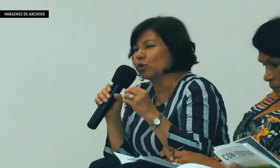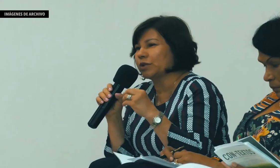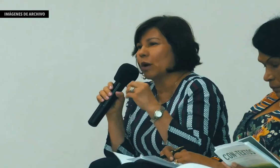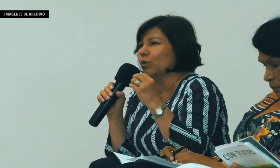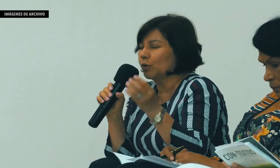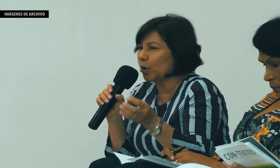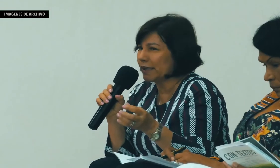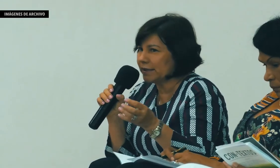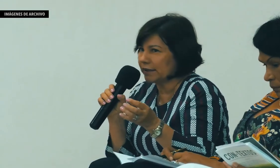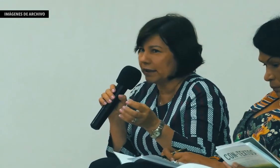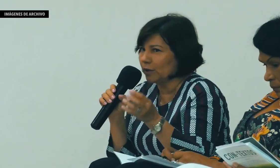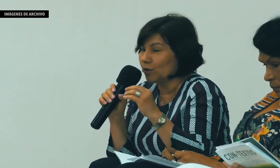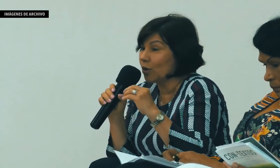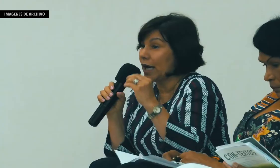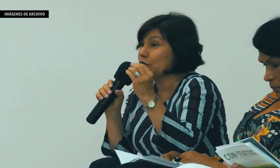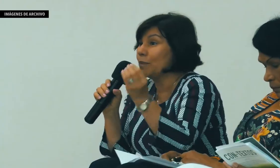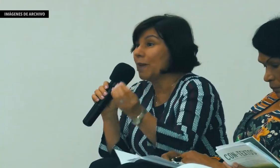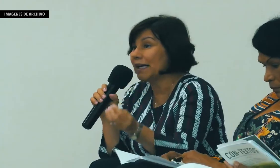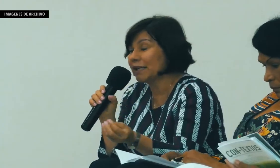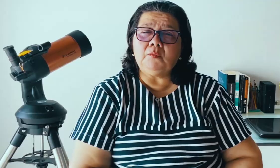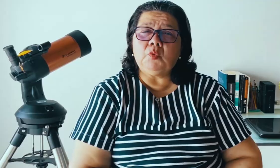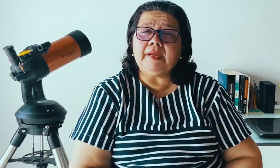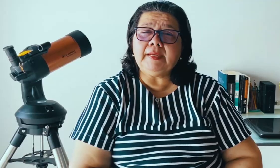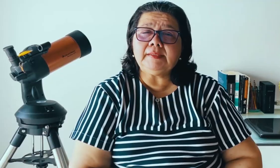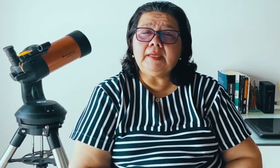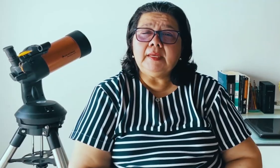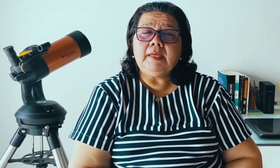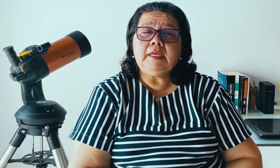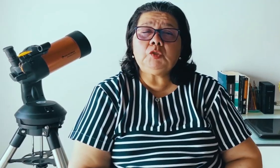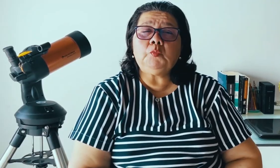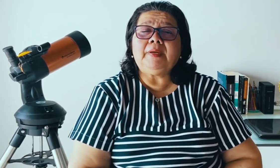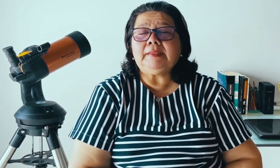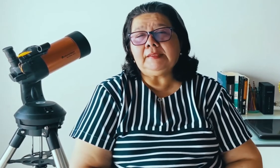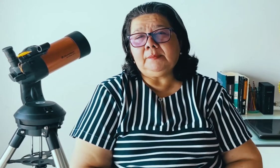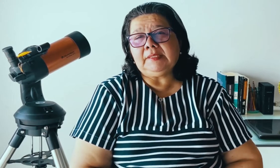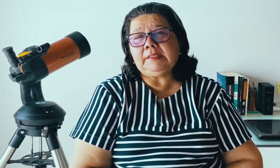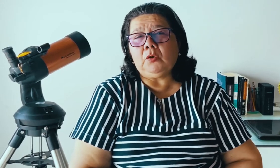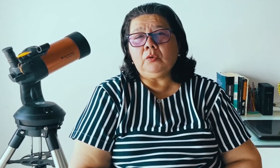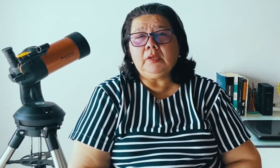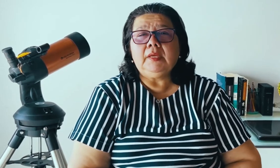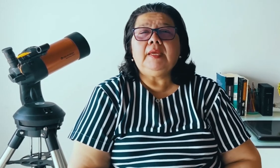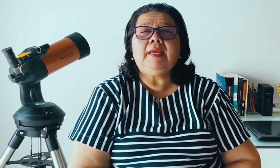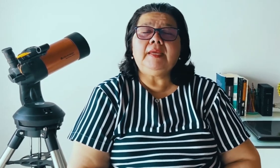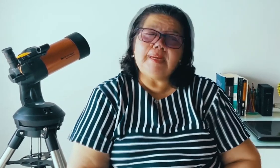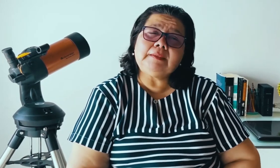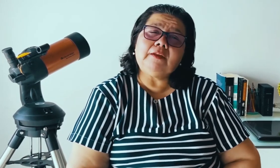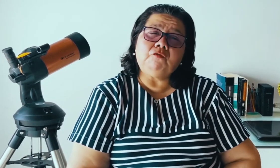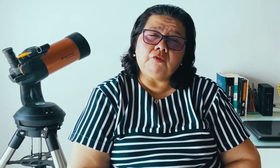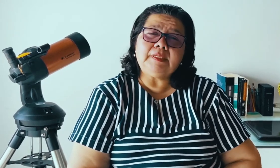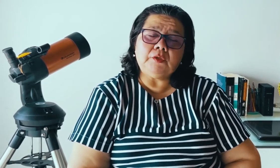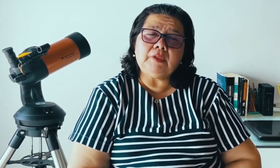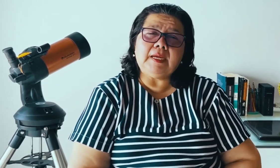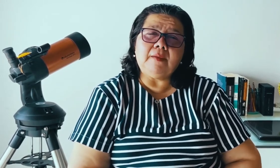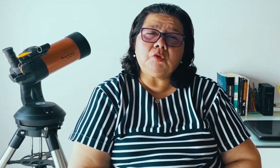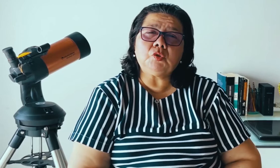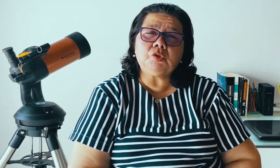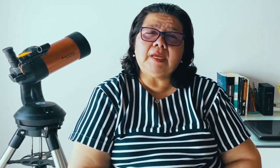de la reivindicación de los derechos de las mujeres y su participación en la transformación de cambios